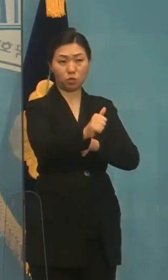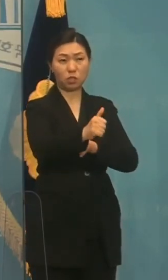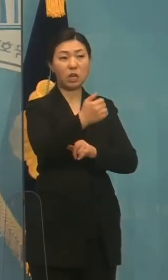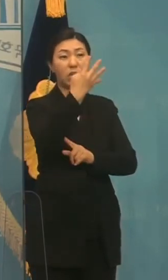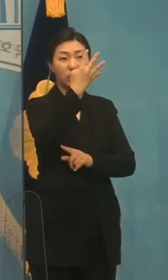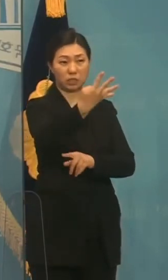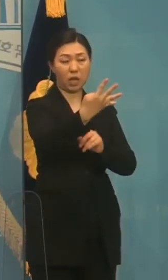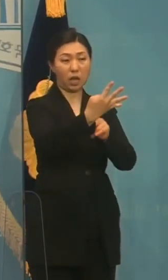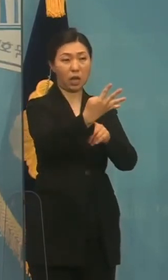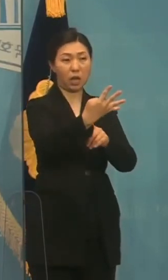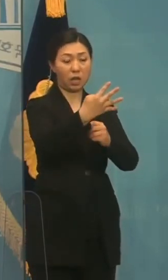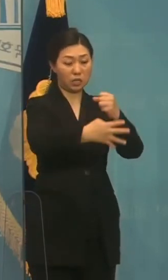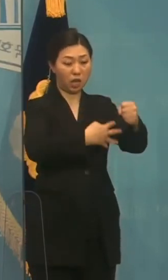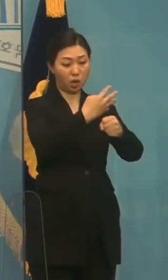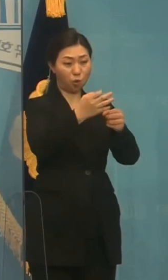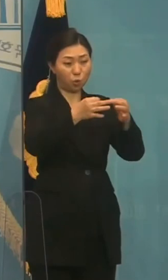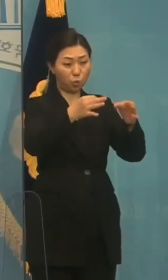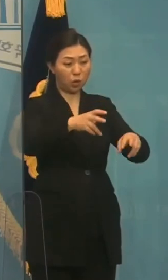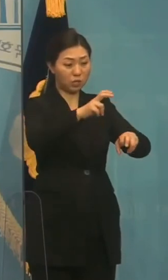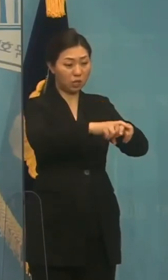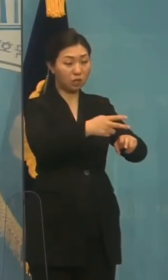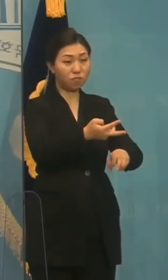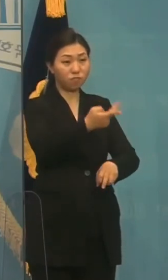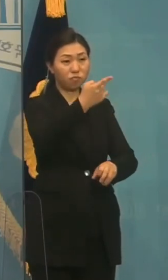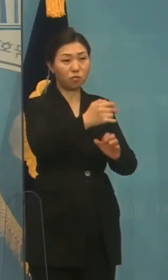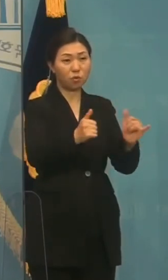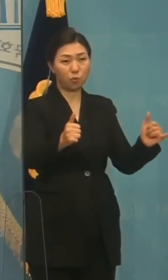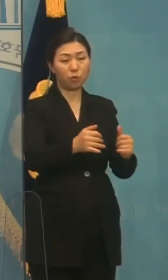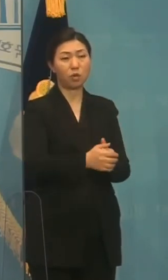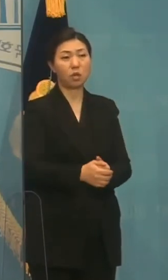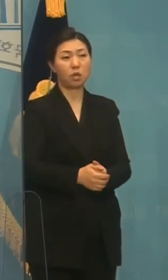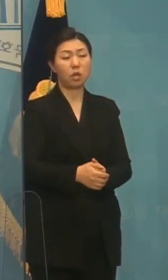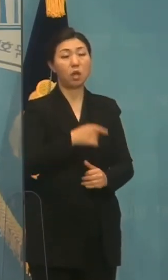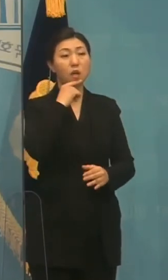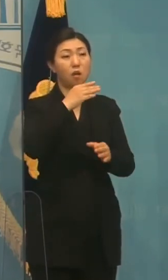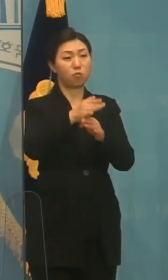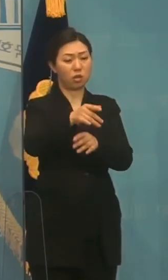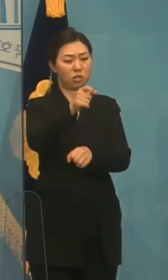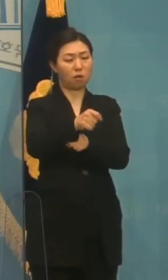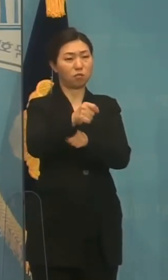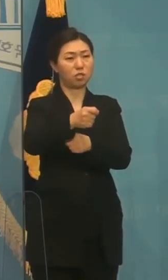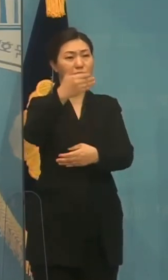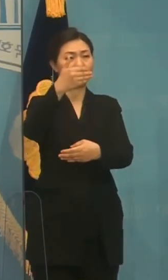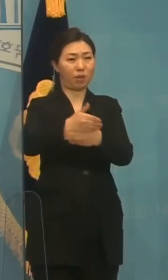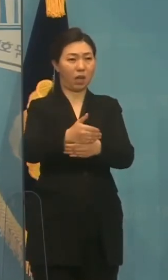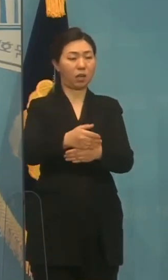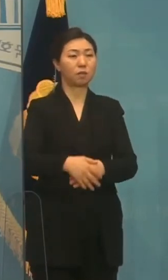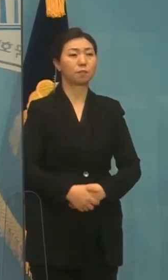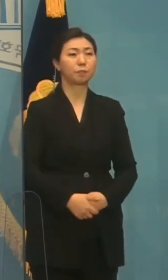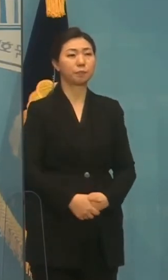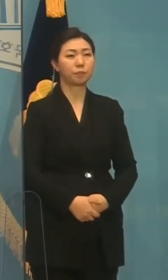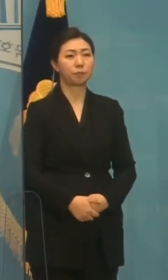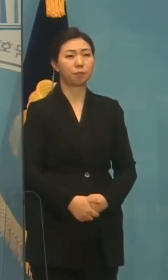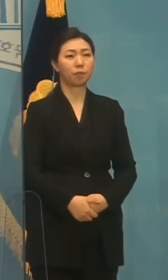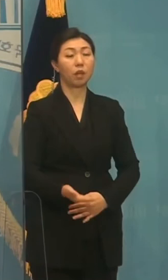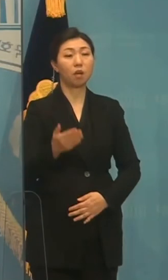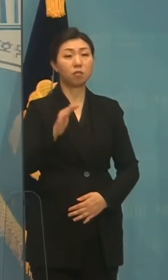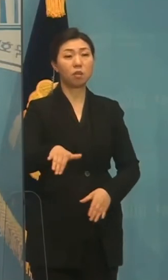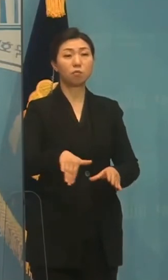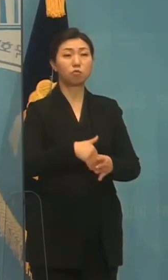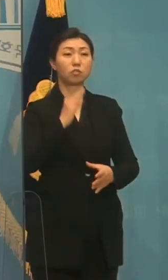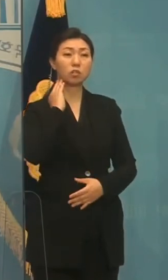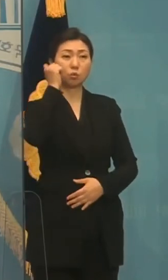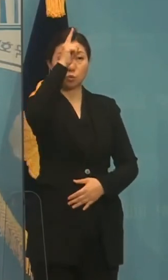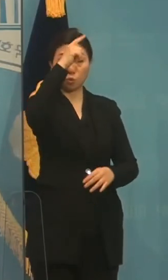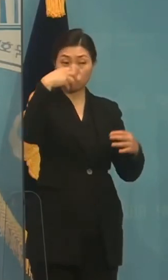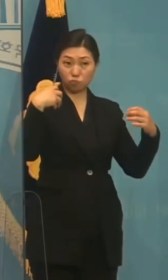공석이고 북한 인권재단은 사무실마저 폐쇄된 상태입니다. 그런데 정작 문재인